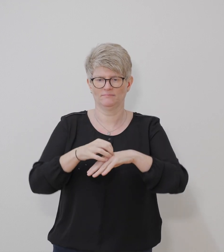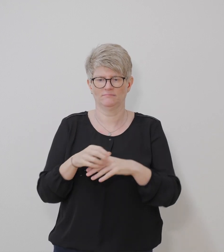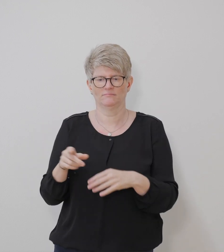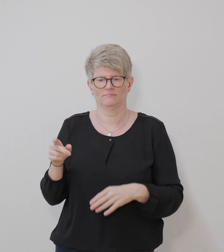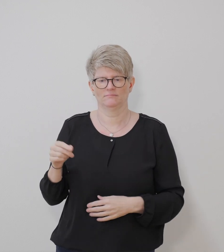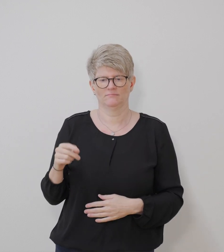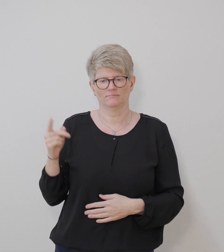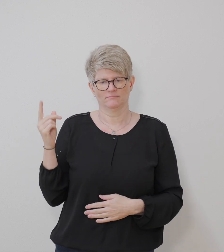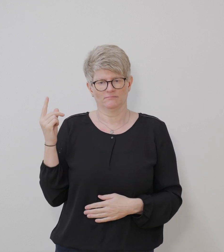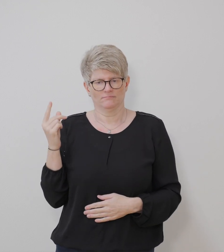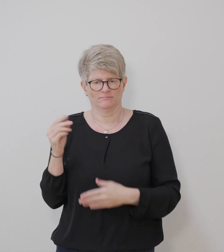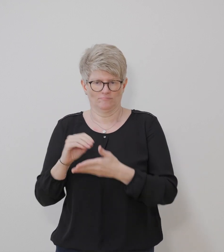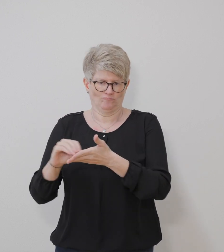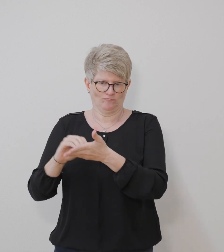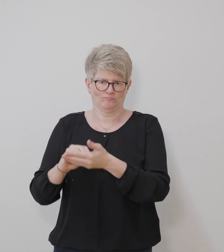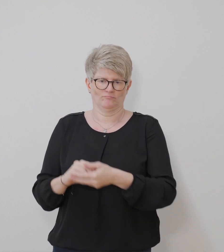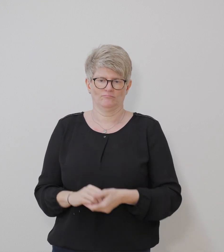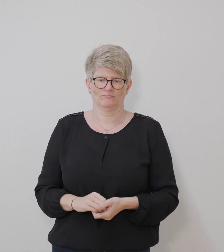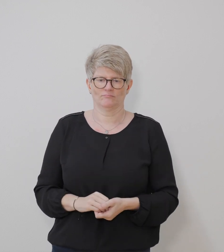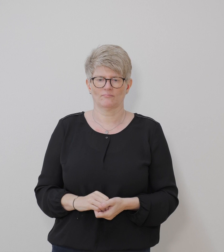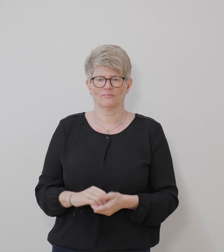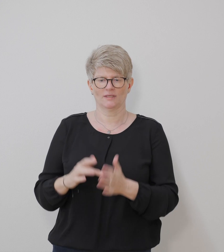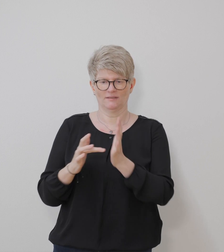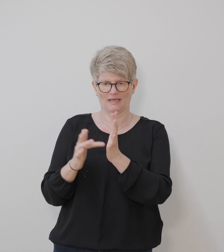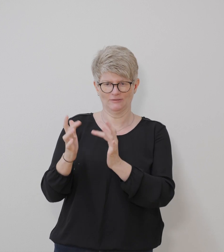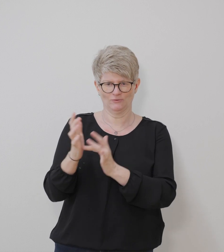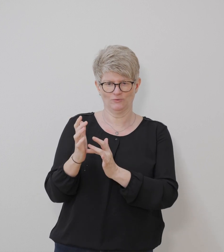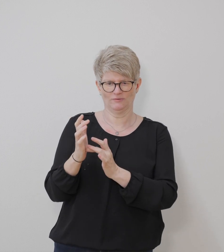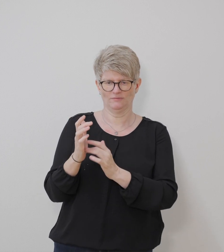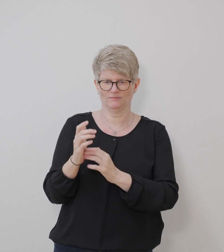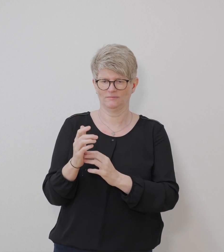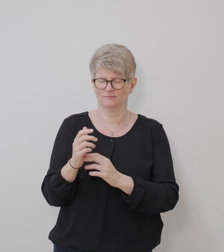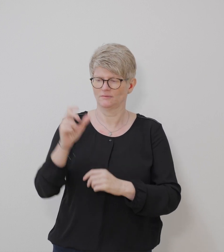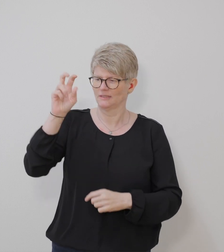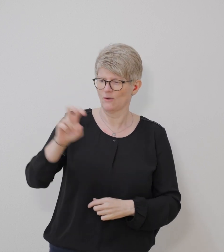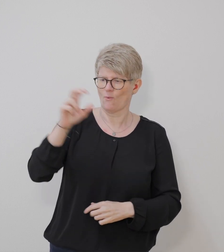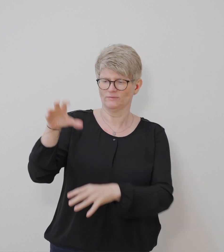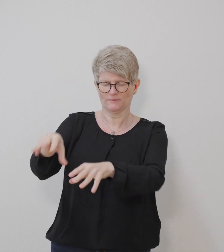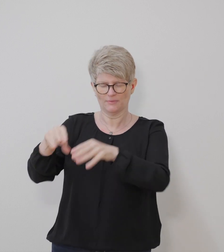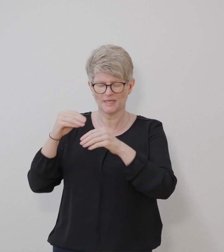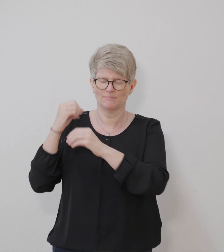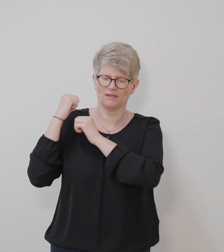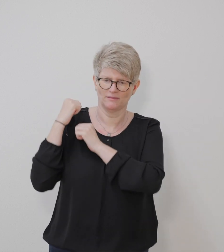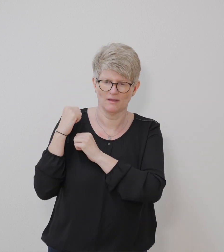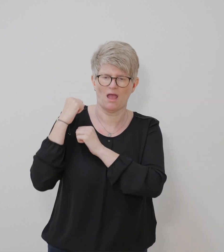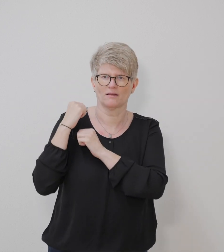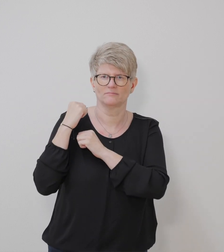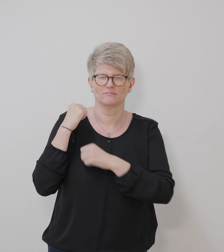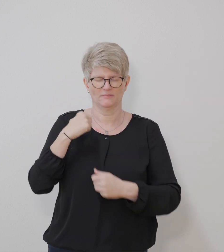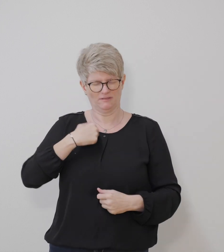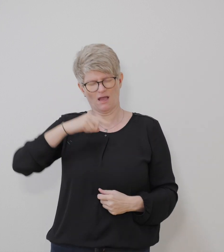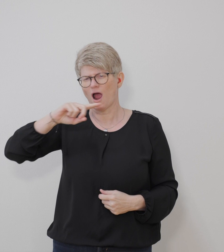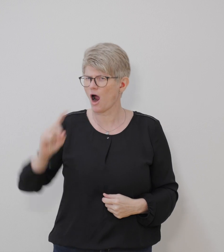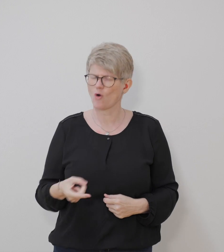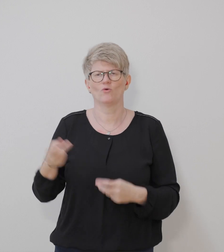Es ist so viel Zorn und Wut in mir. Alles habe ich getan, um gesund zu bleiben. Die Angst vor